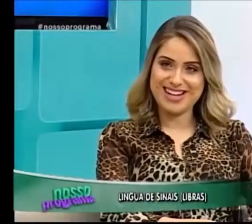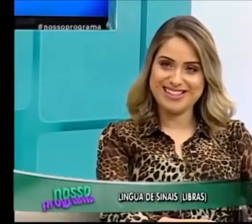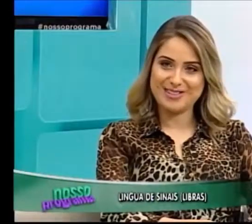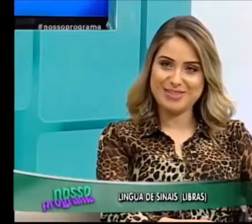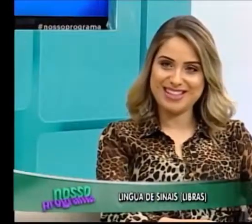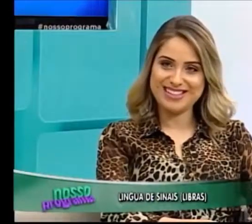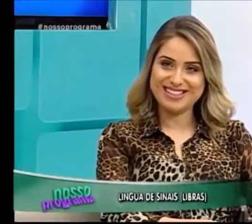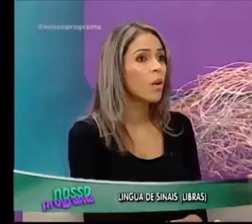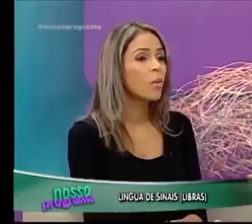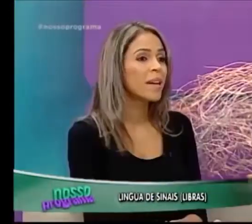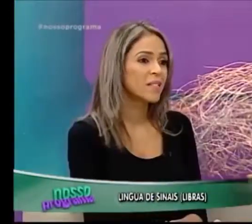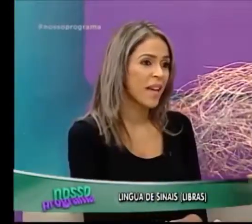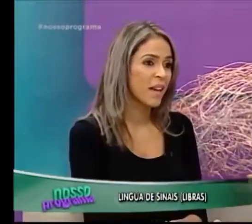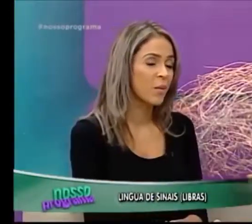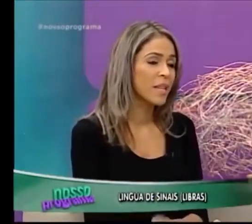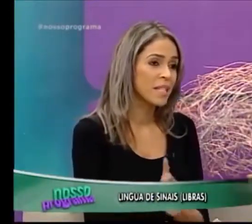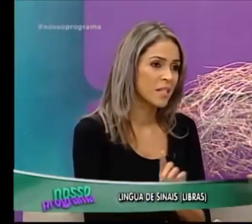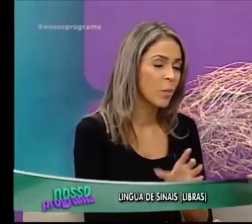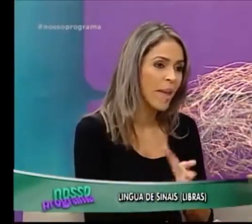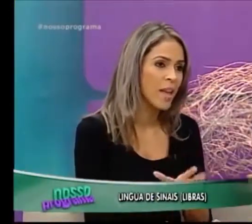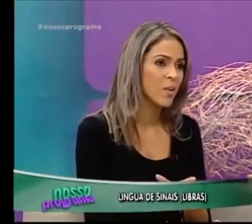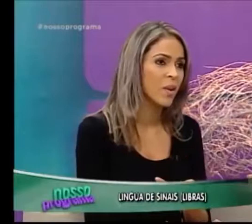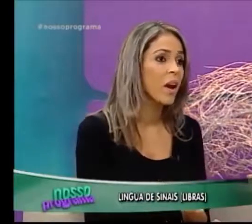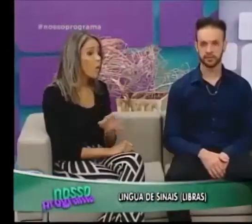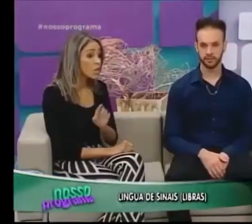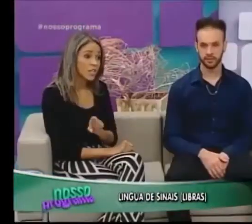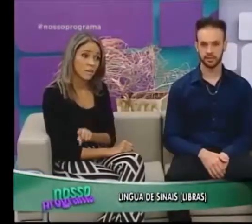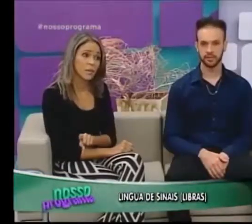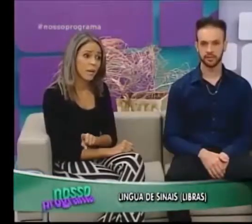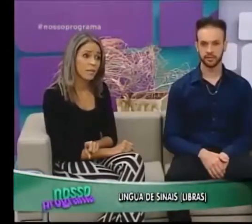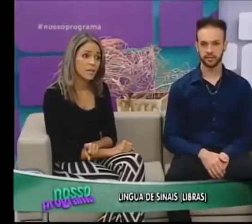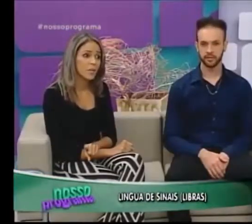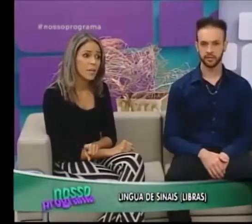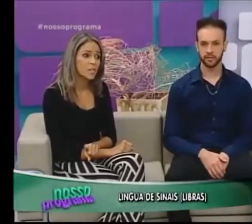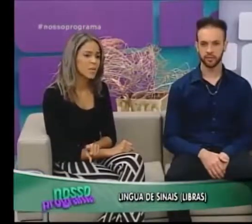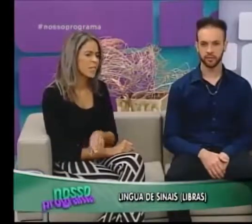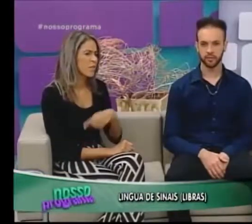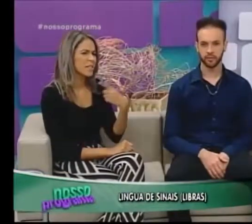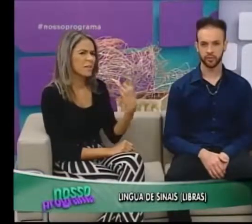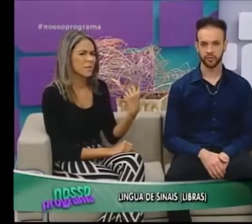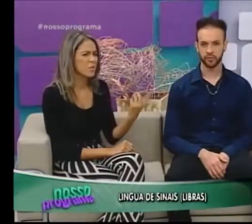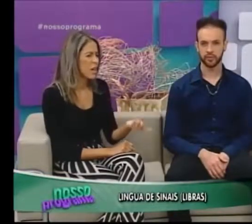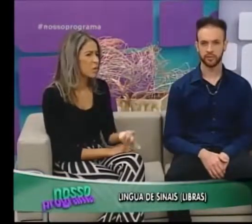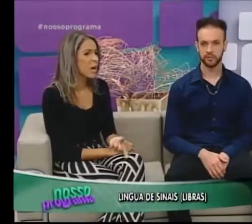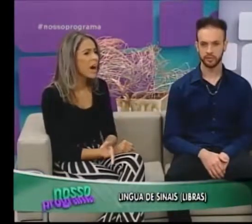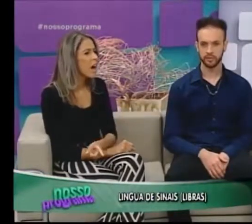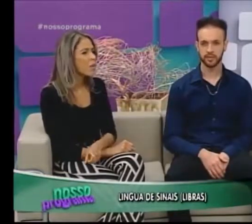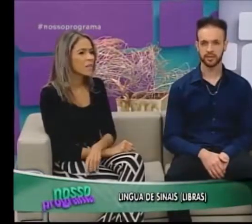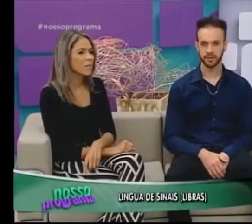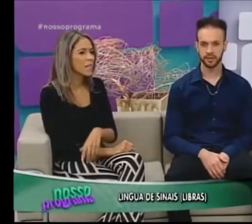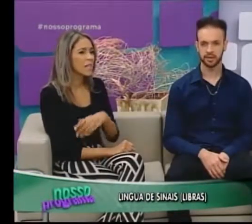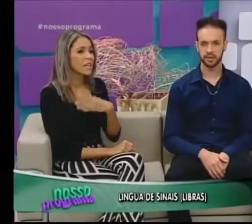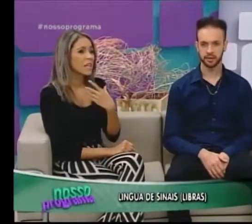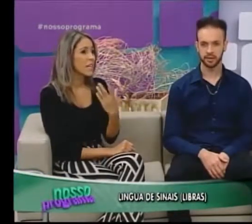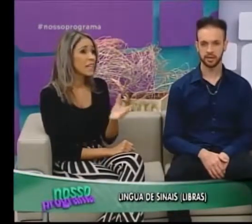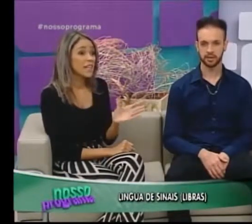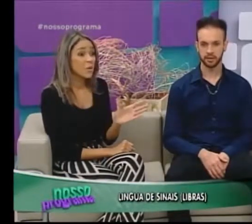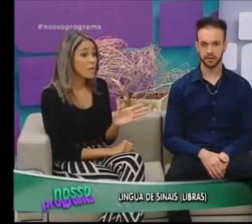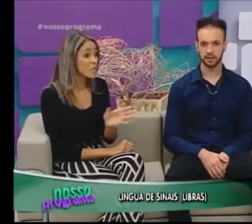área também? Só o mais velho, o mais do meio. Começou. Hoje ele não trabalha mais com isso, mas ele foi intérprete do Geraldo Alckmin. Legal. Ele que